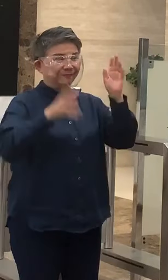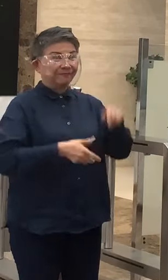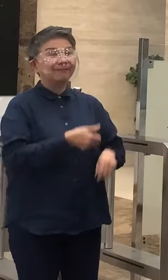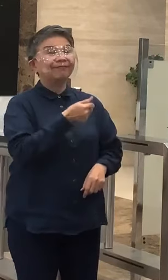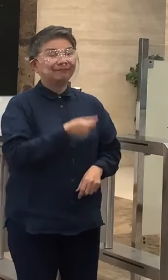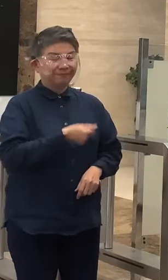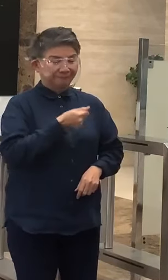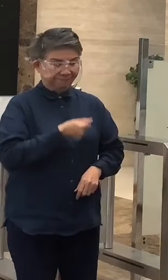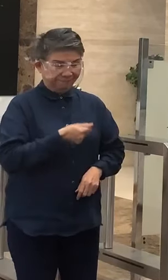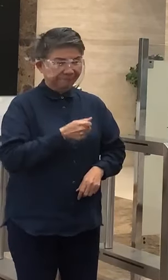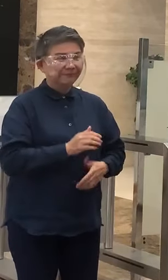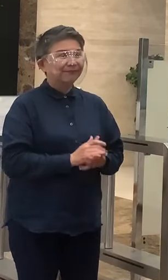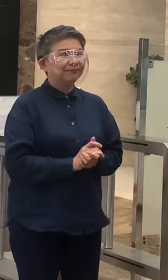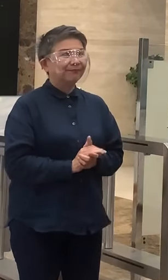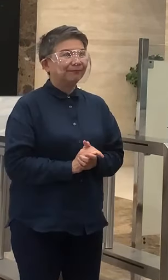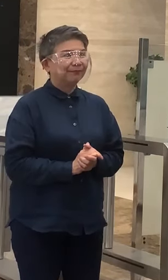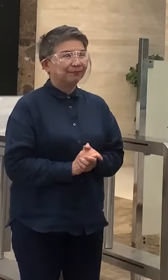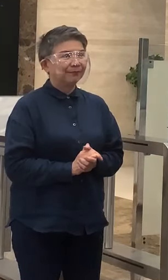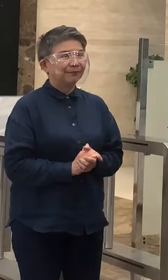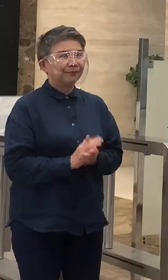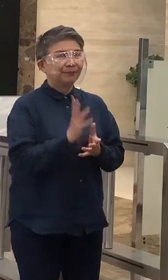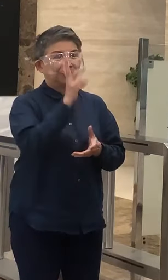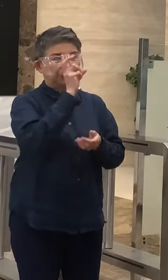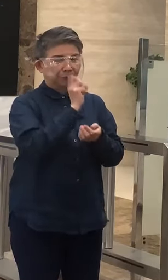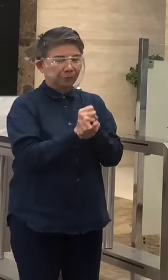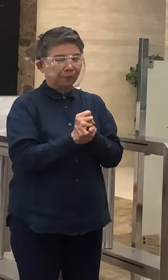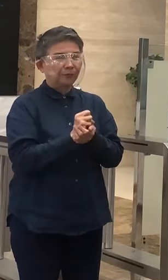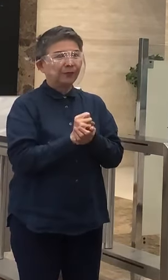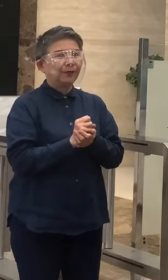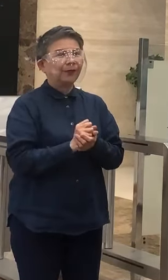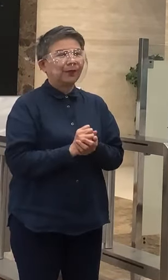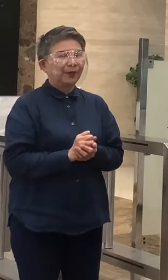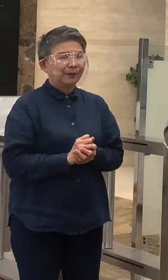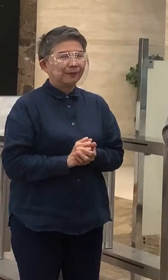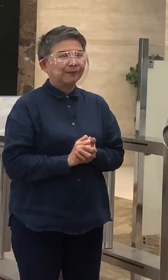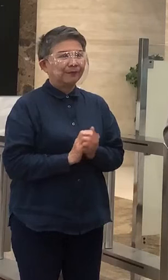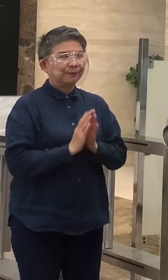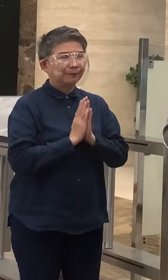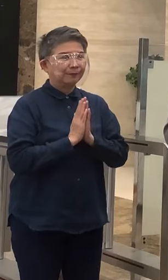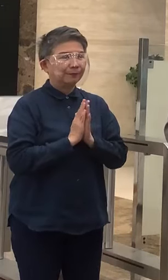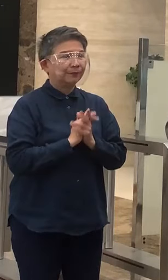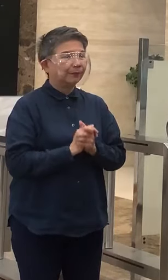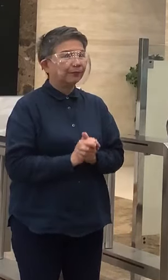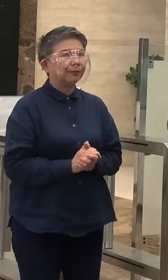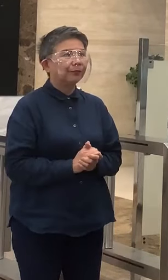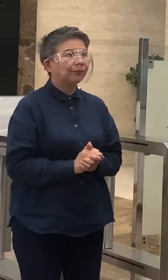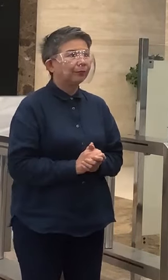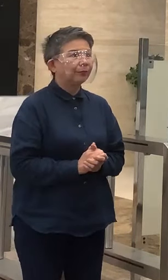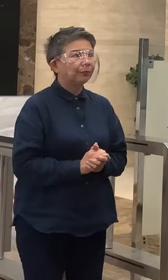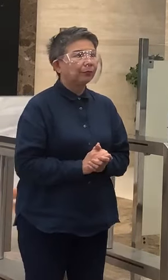warahmatullahi wabarakatuh Om Shanti Shanti Shanti Om kita